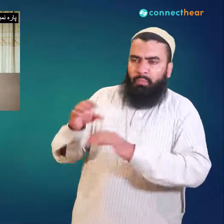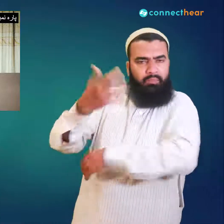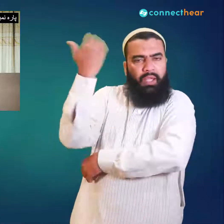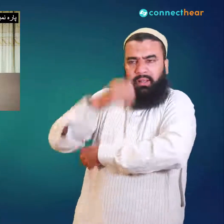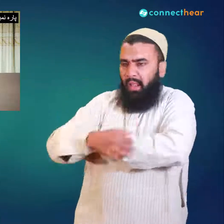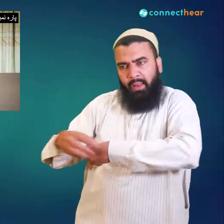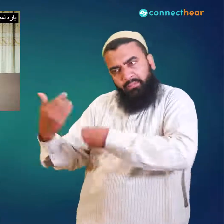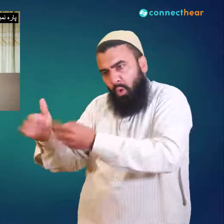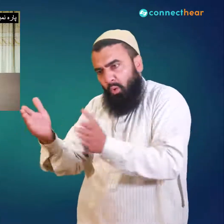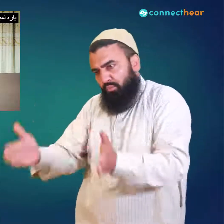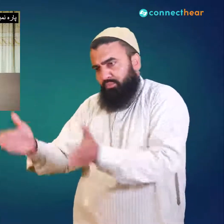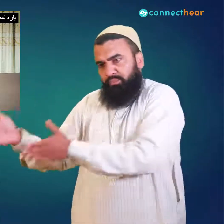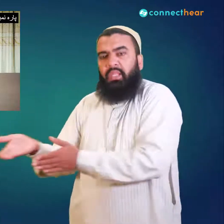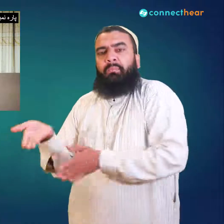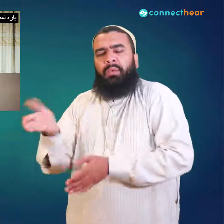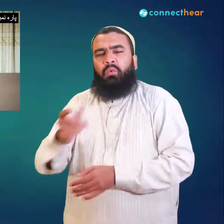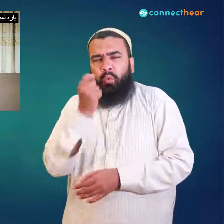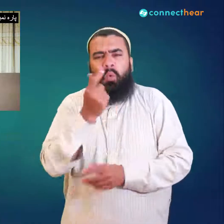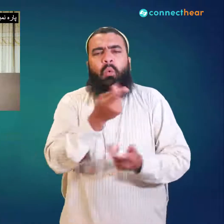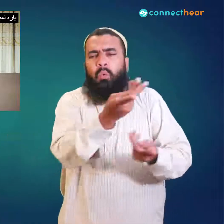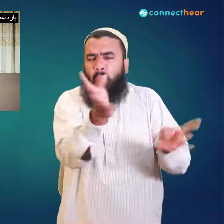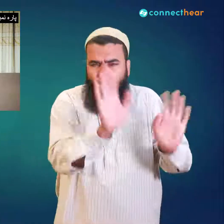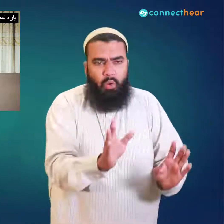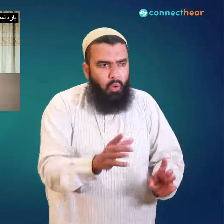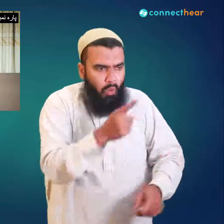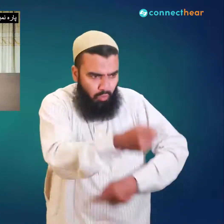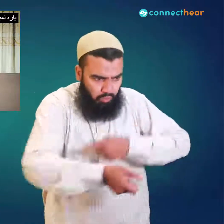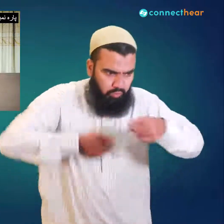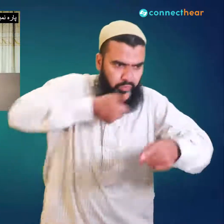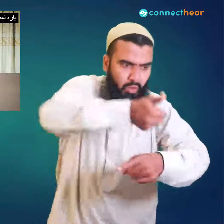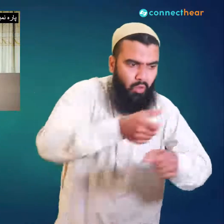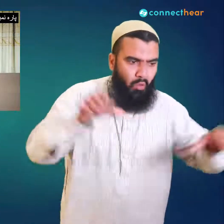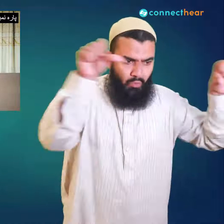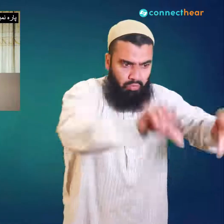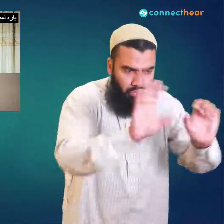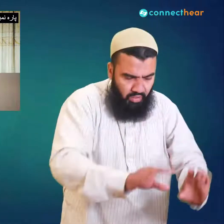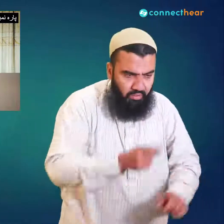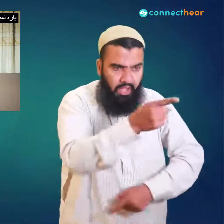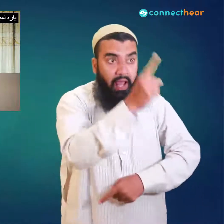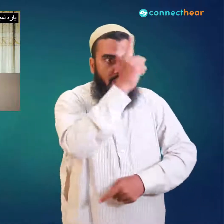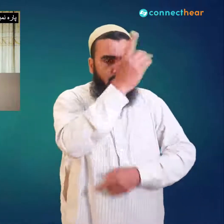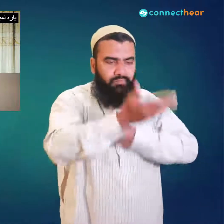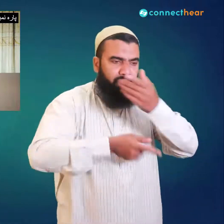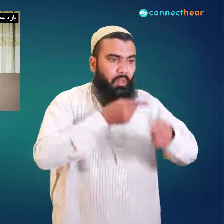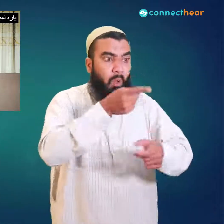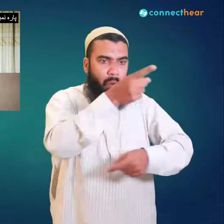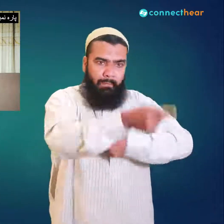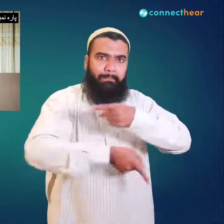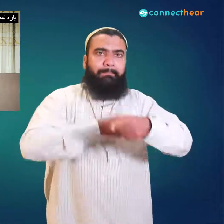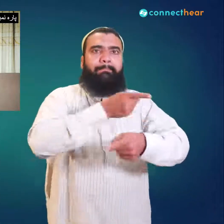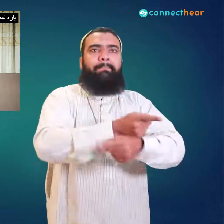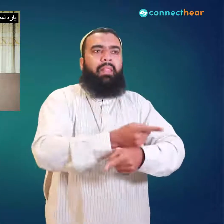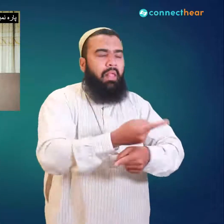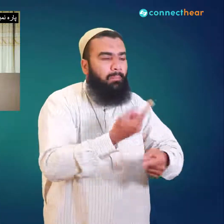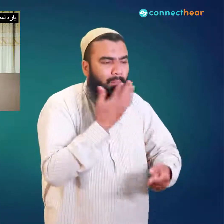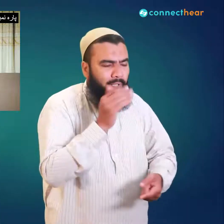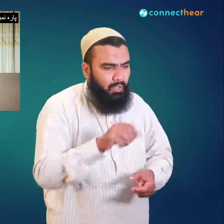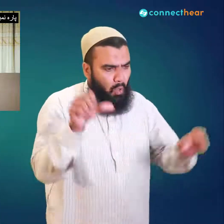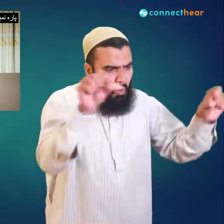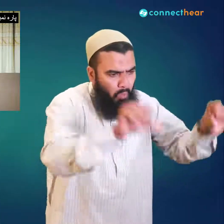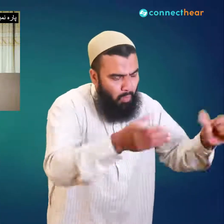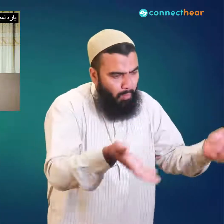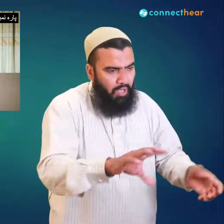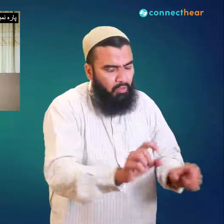میں بھگتنا پڑتا ہے، اور آخرت کا جو عذاب ہے وہ اس کے علاوہ ہے۔ لہذا فرمایا کہ قطع